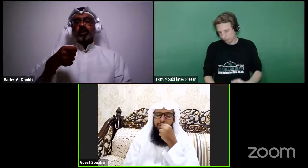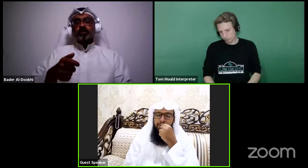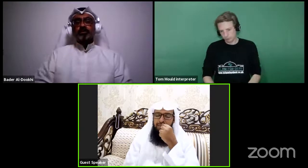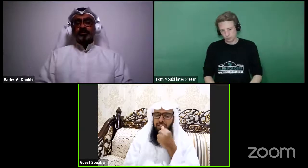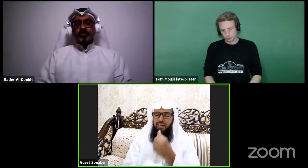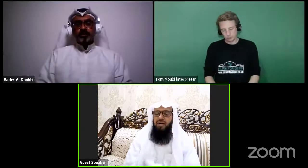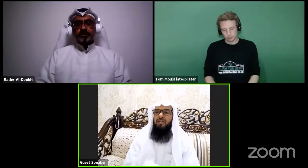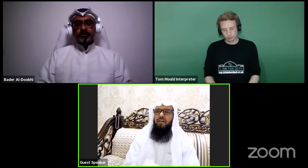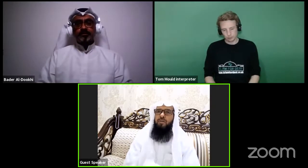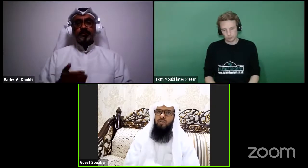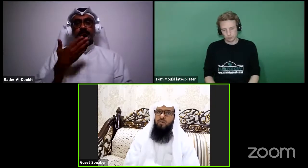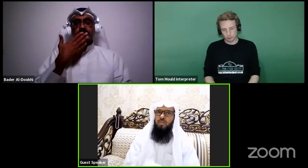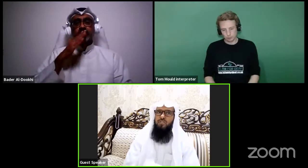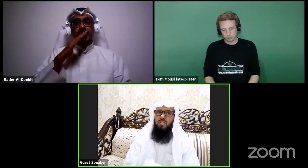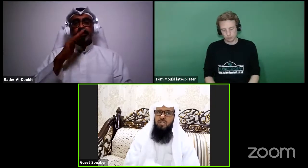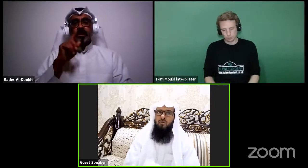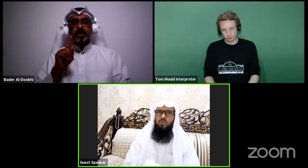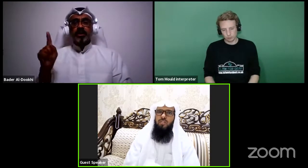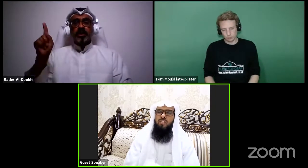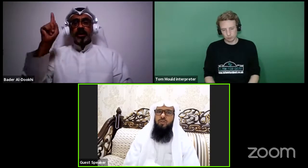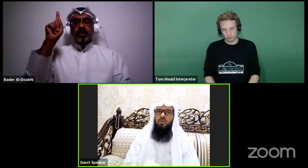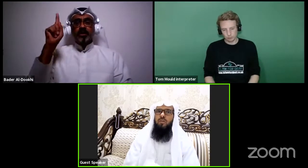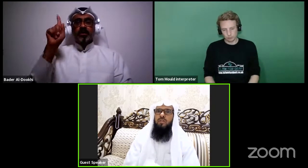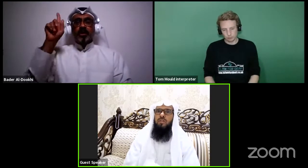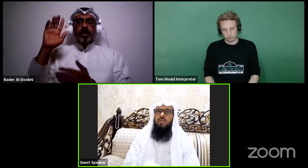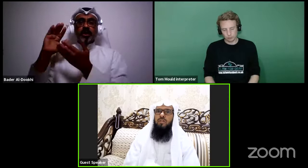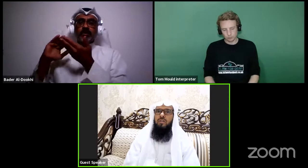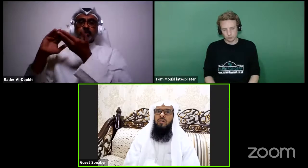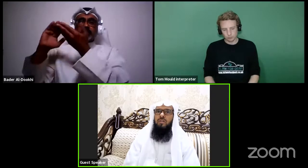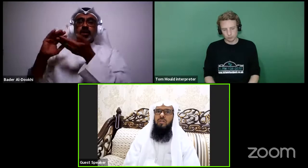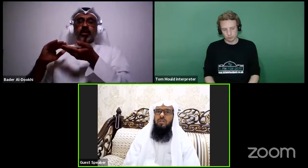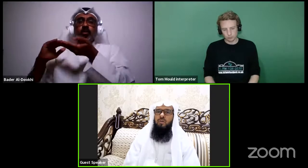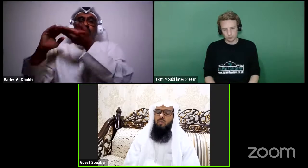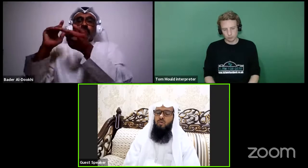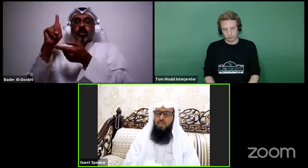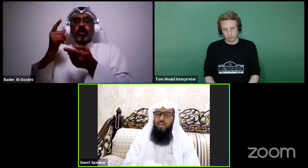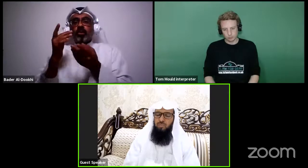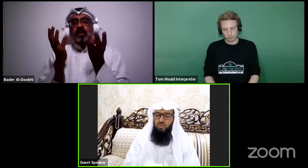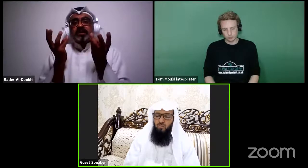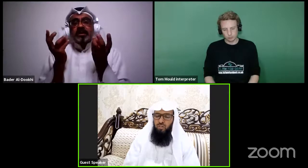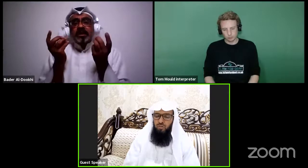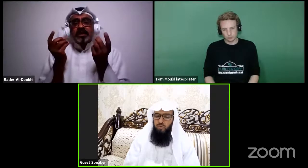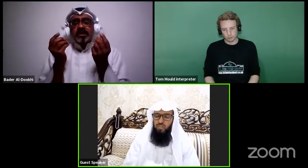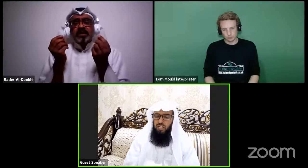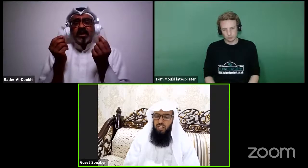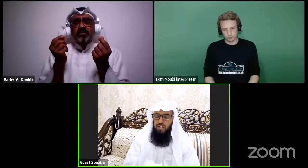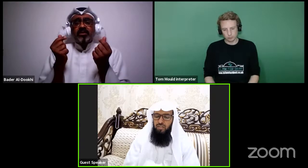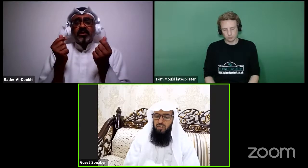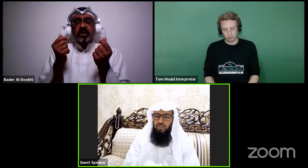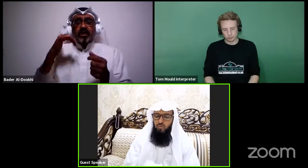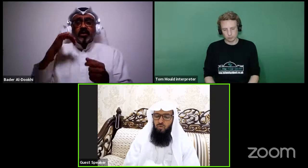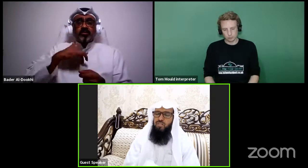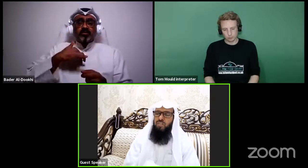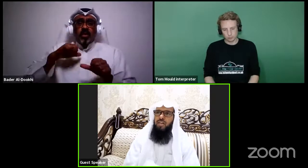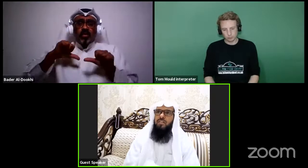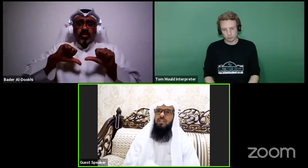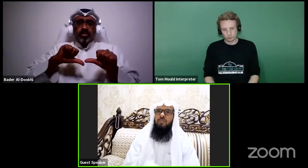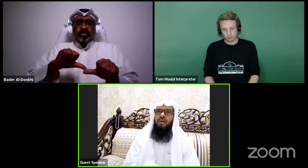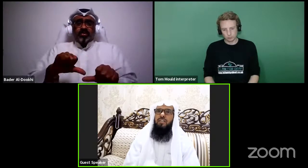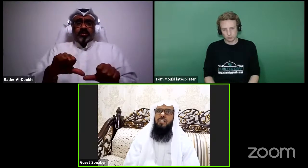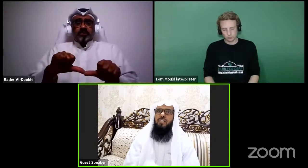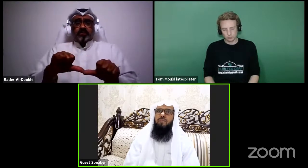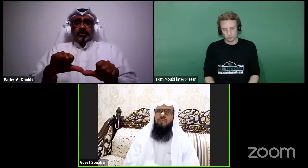إن الحمد لله نحمده ونستعينه ونستغفره، ونعوذ بالله من شرور أنفسنا ومن